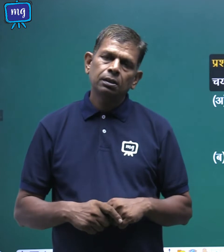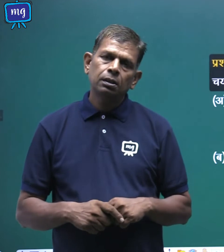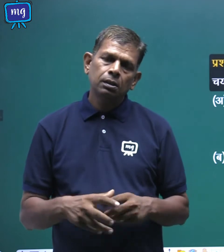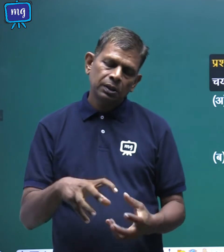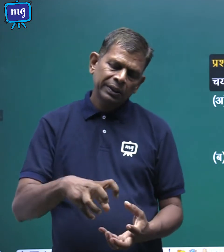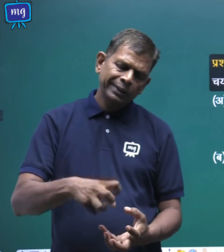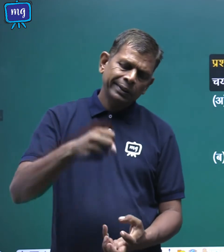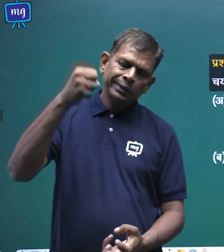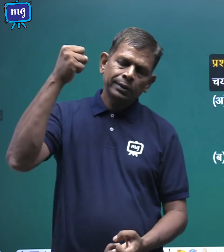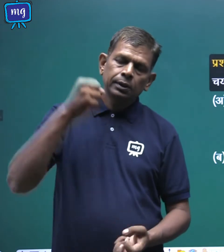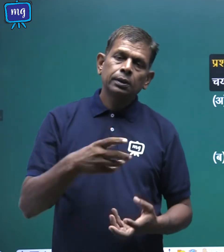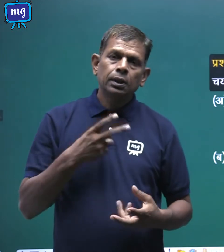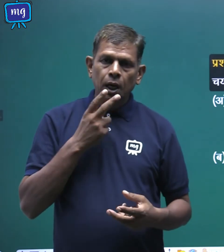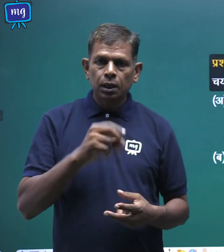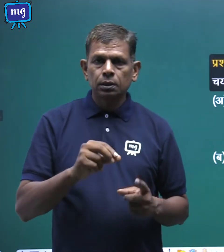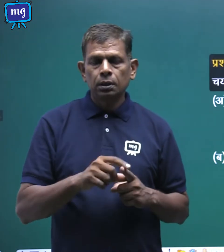अवशोषित करता है।